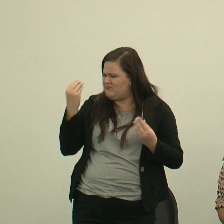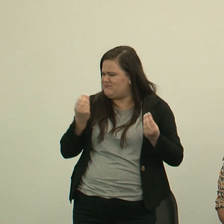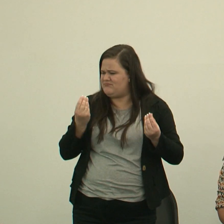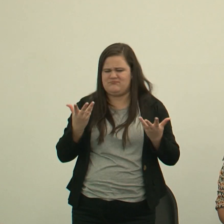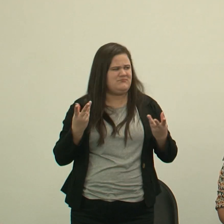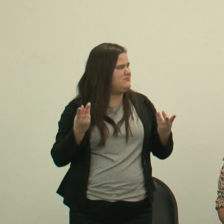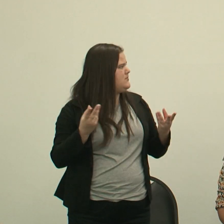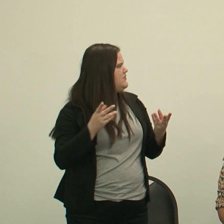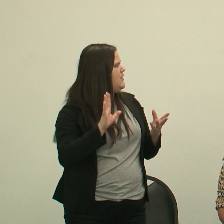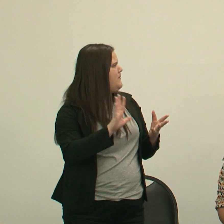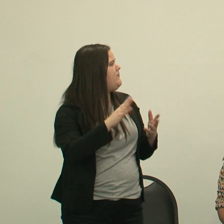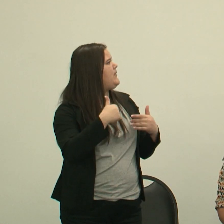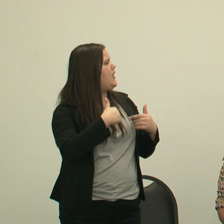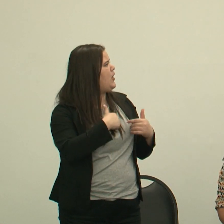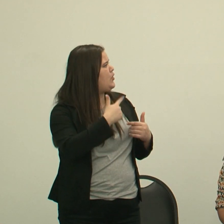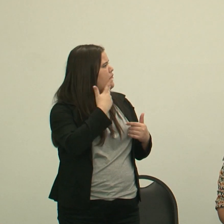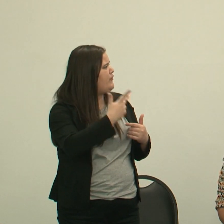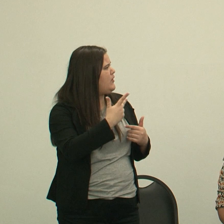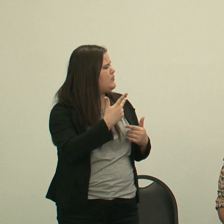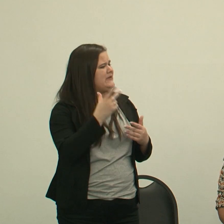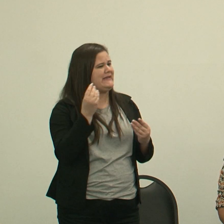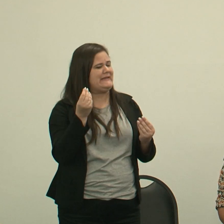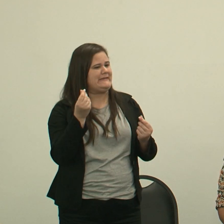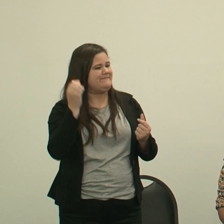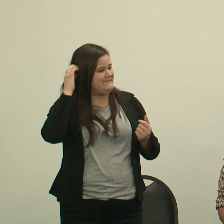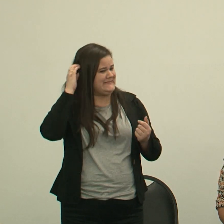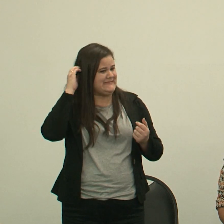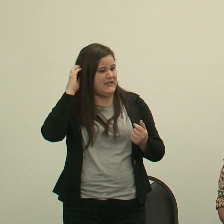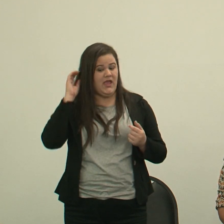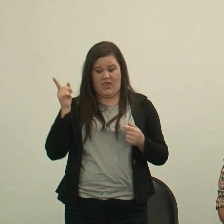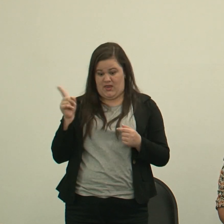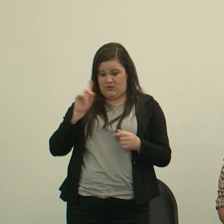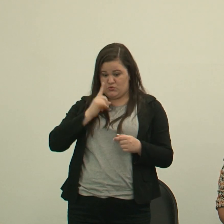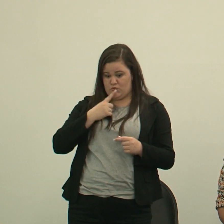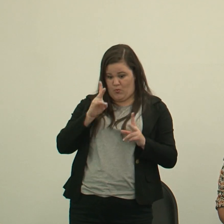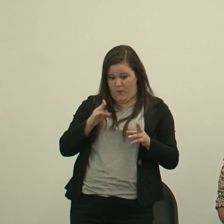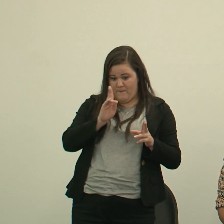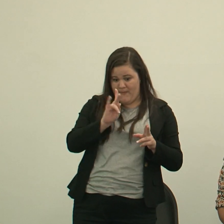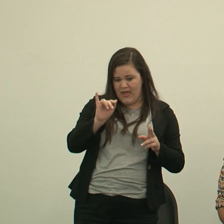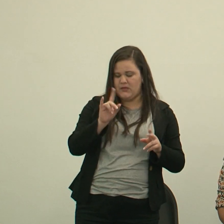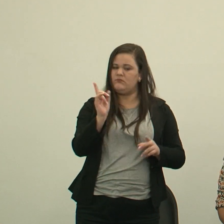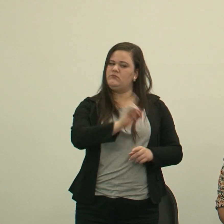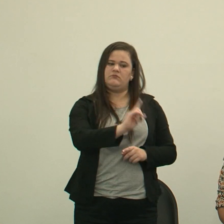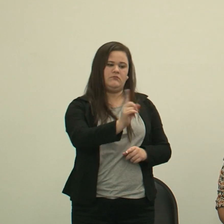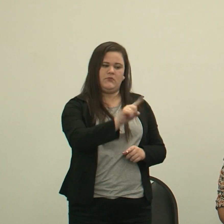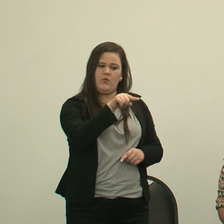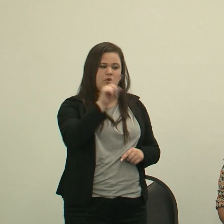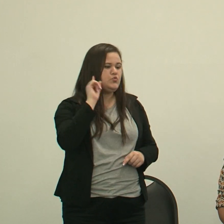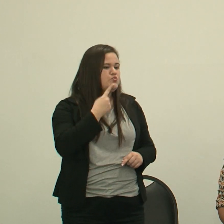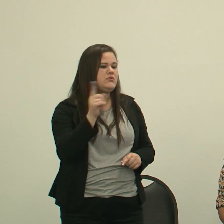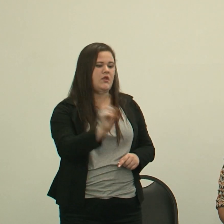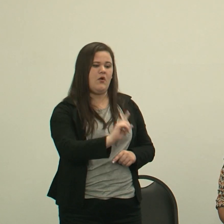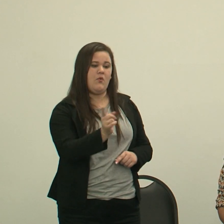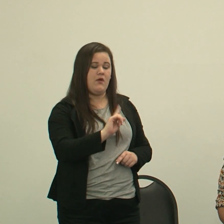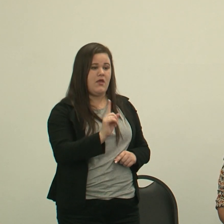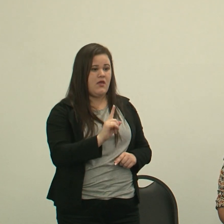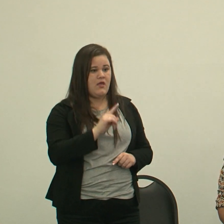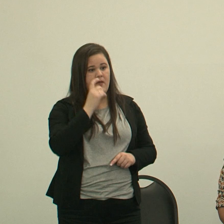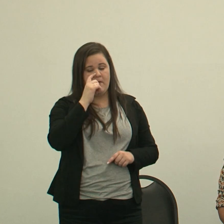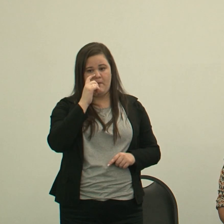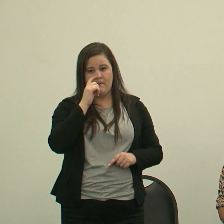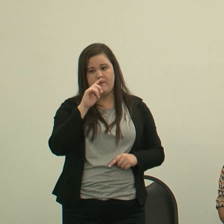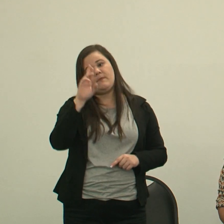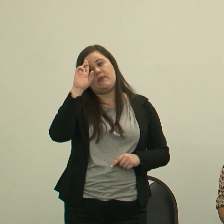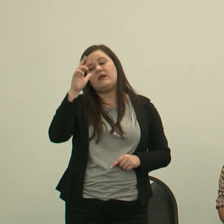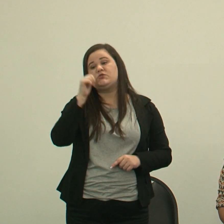bem, estou tentando dizer que se ele é surdo igual o pai dele, não, ele não é surdo. Aí um menininho comenta, senhora, está aqui